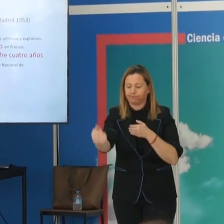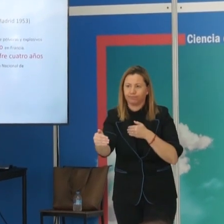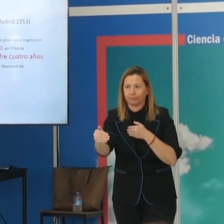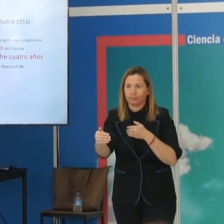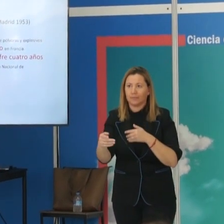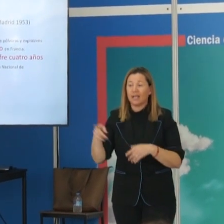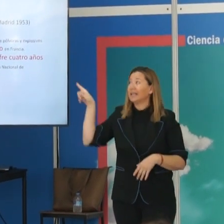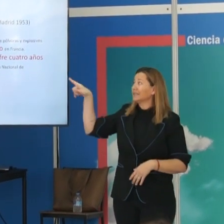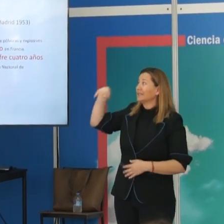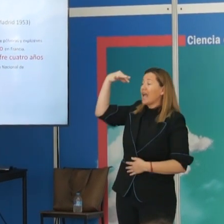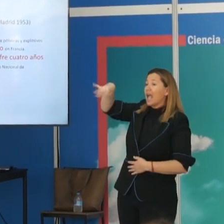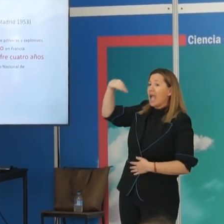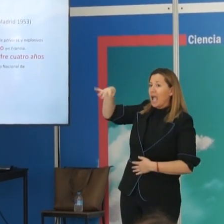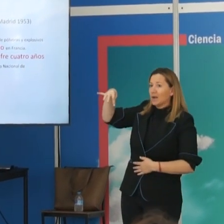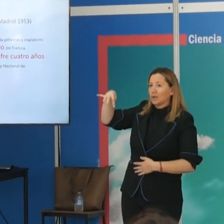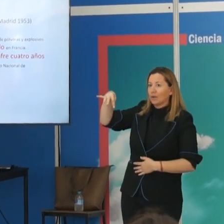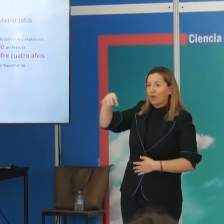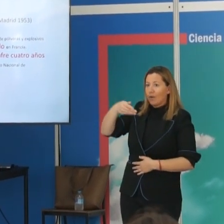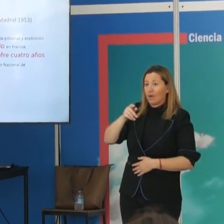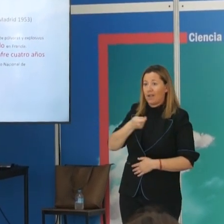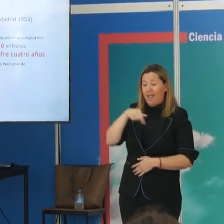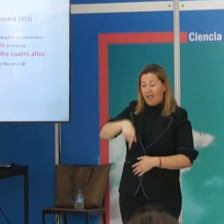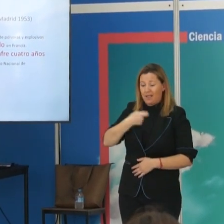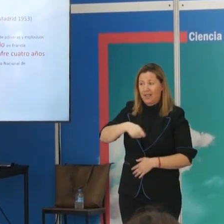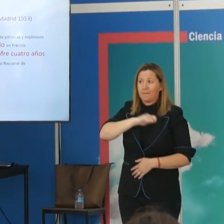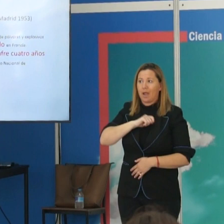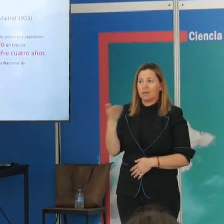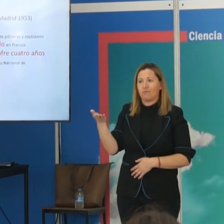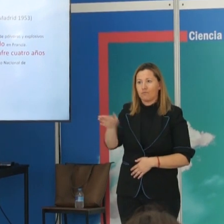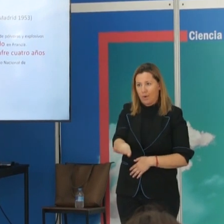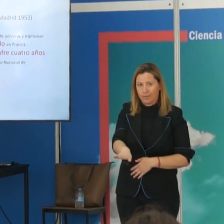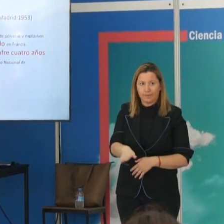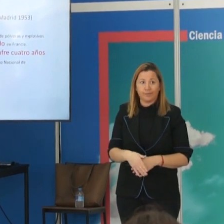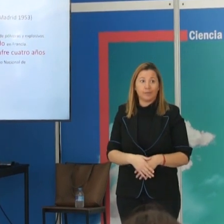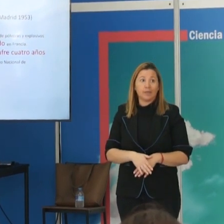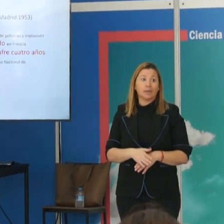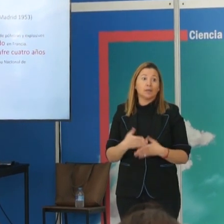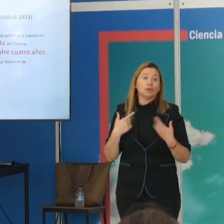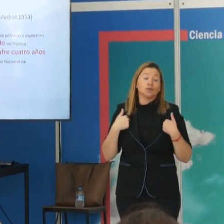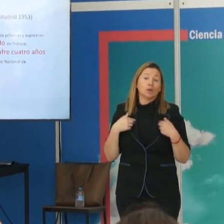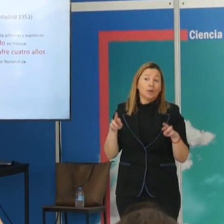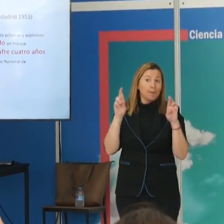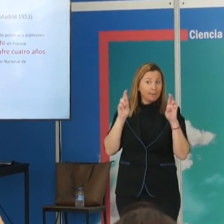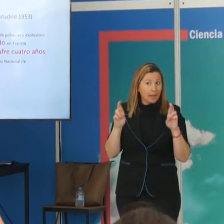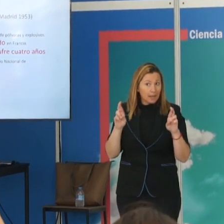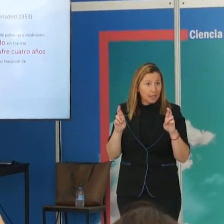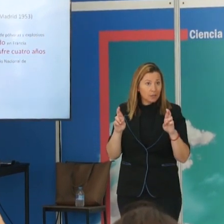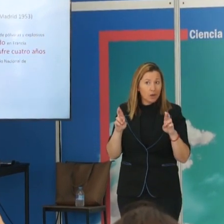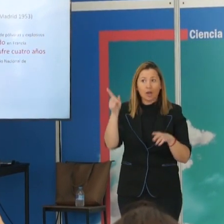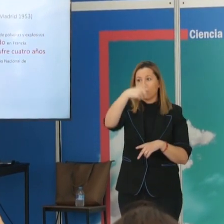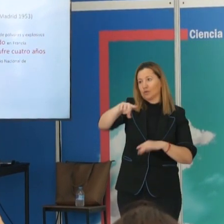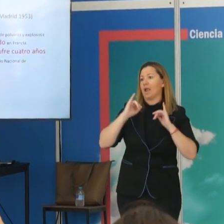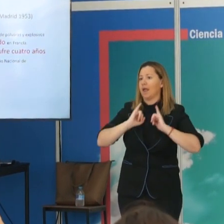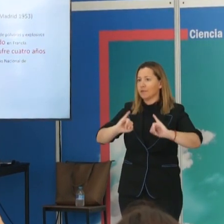Posteriormente es el único que acaba muriendo en España. Pues bien, señores, espero que hayáis disfrutado